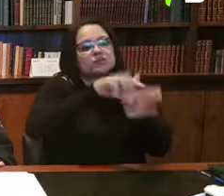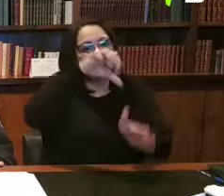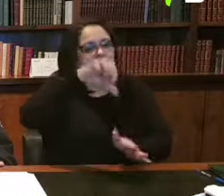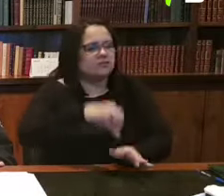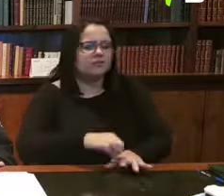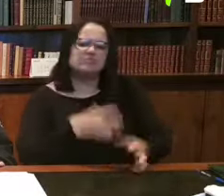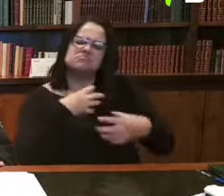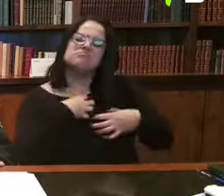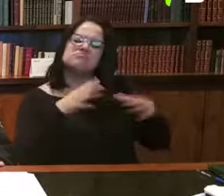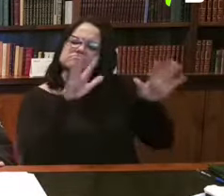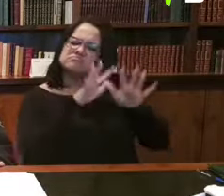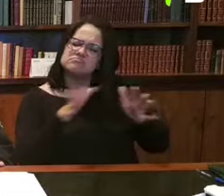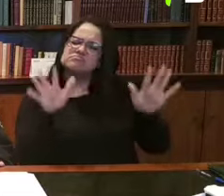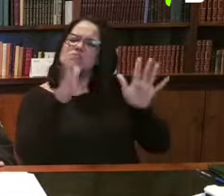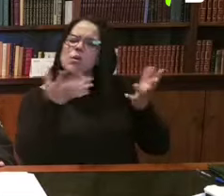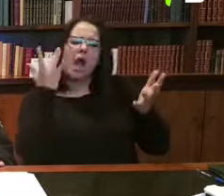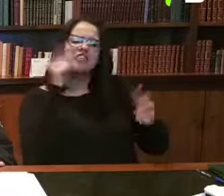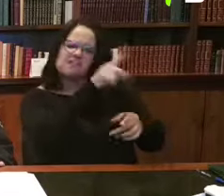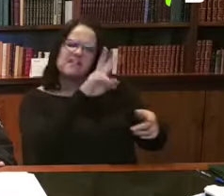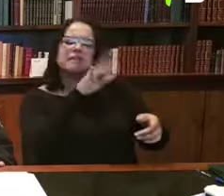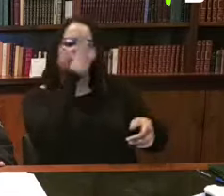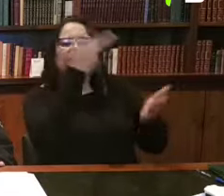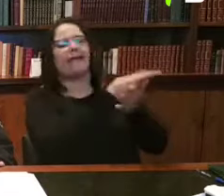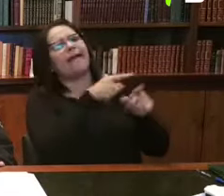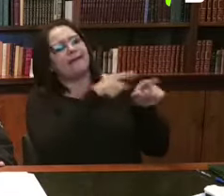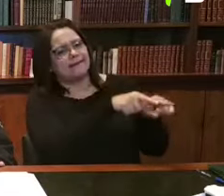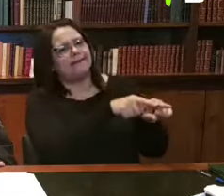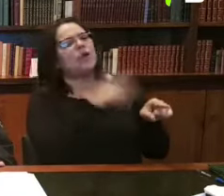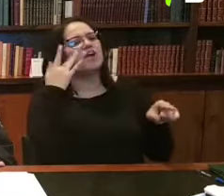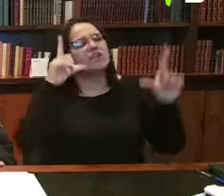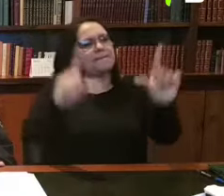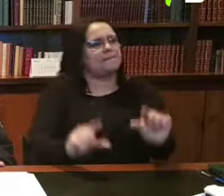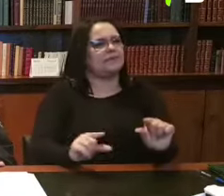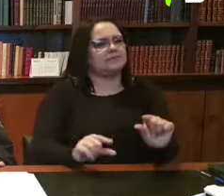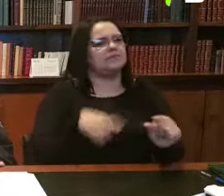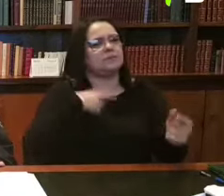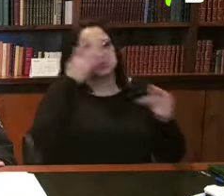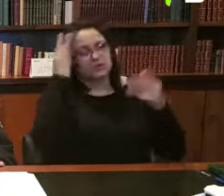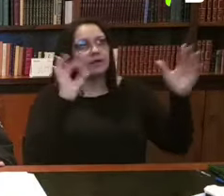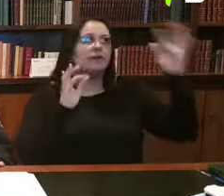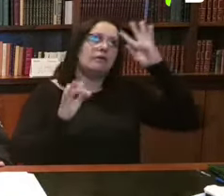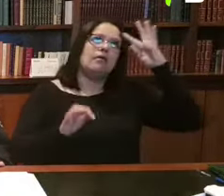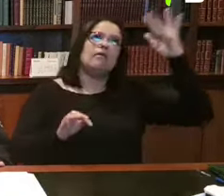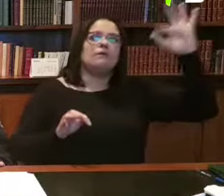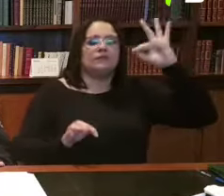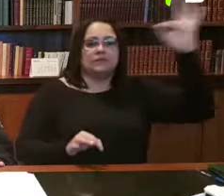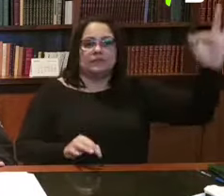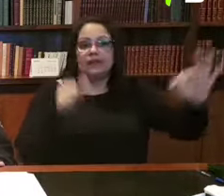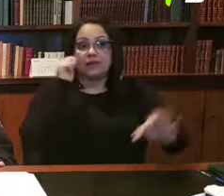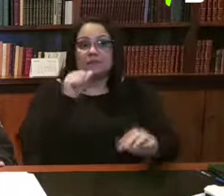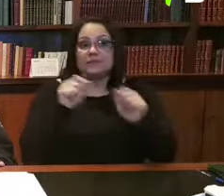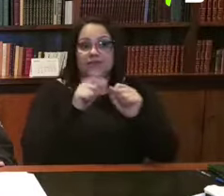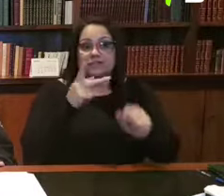eu acho que você menos do que isso então esse essa previsão que que fazem aí inclusive a